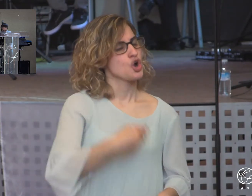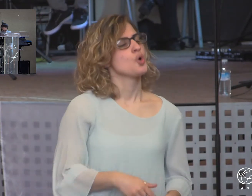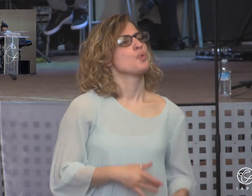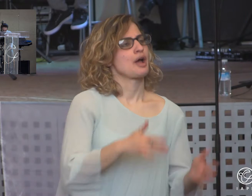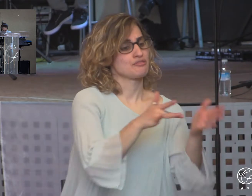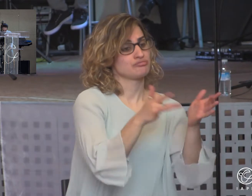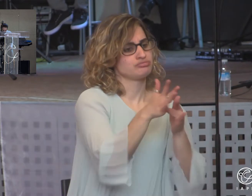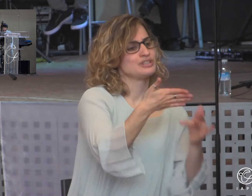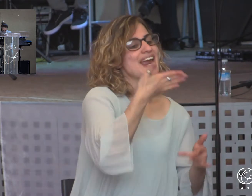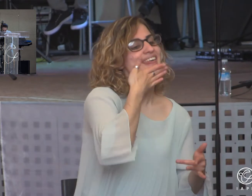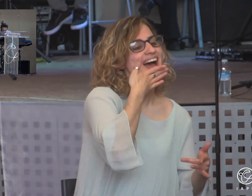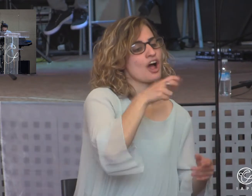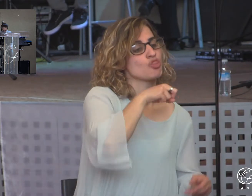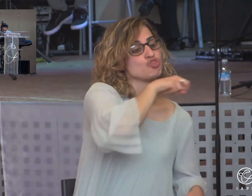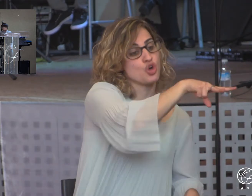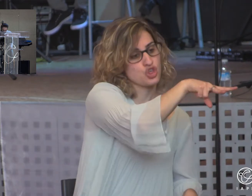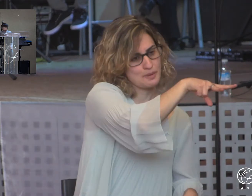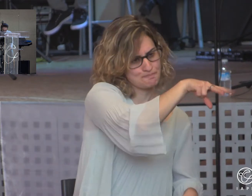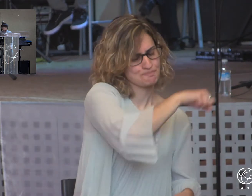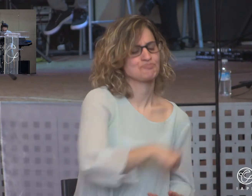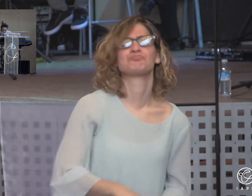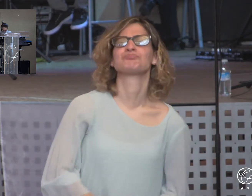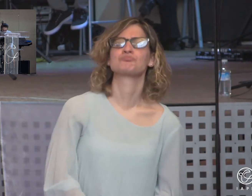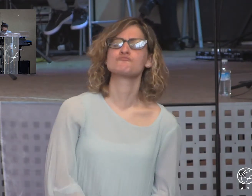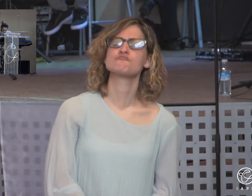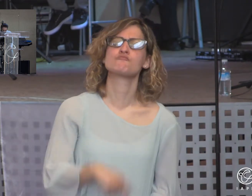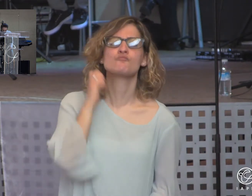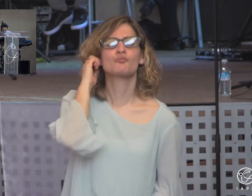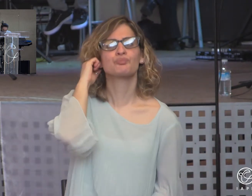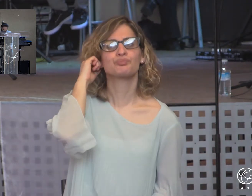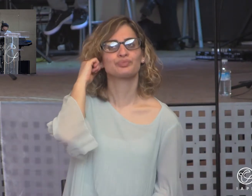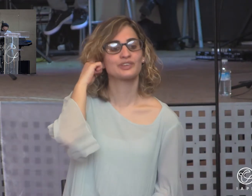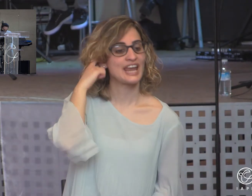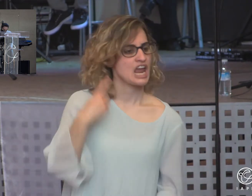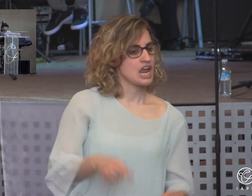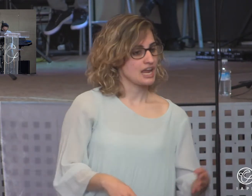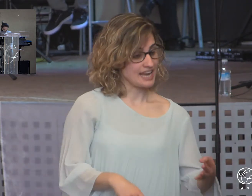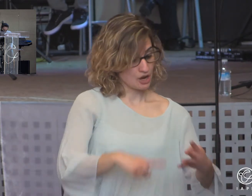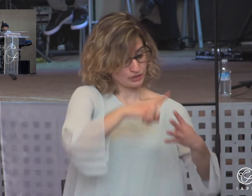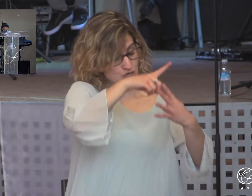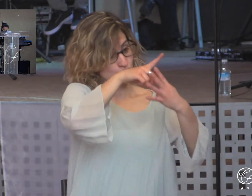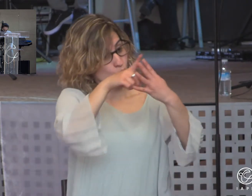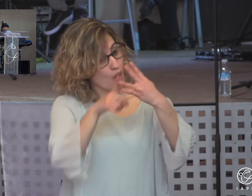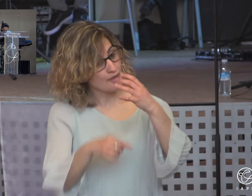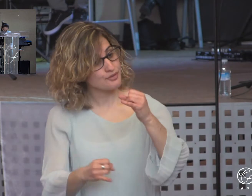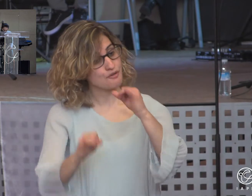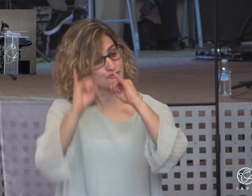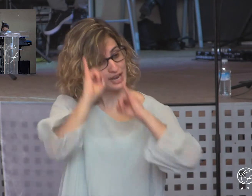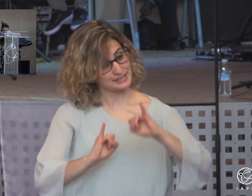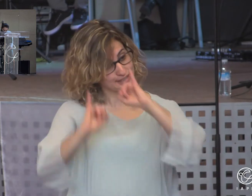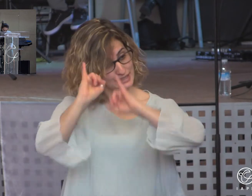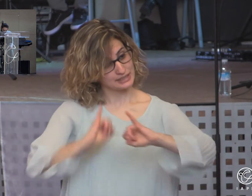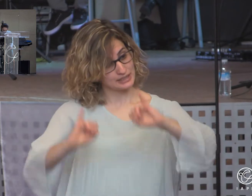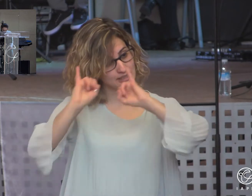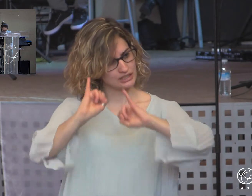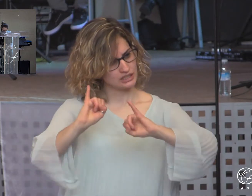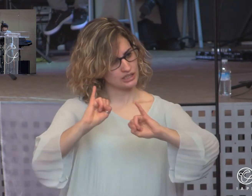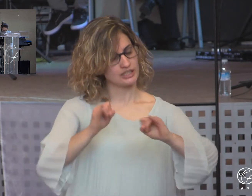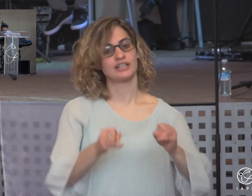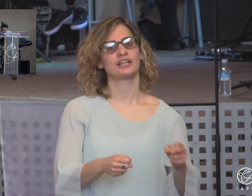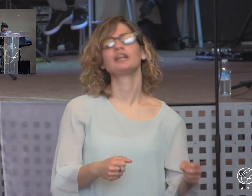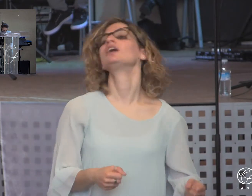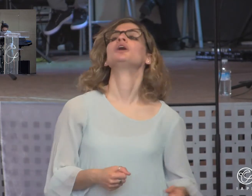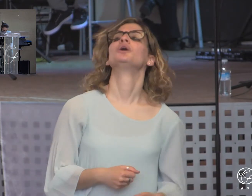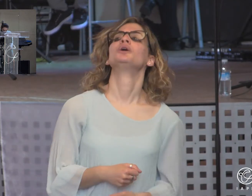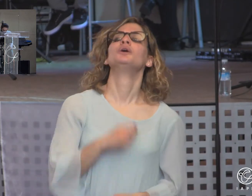4 que nos las explica Juan. Hay una de ellas que en los evangelios de Mateo, Lucas,